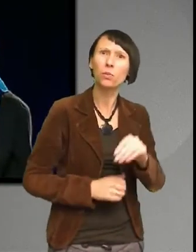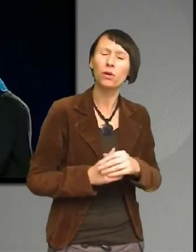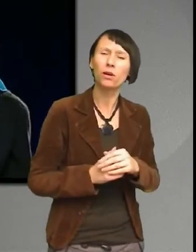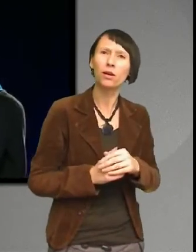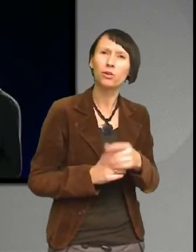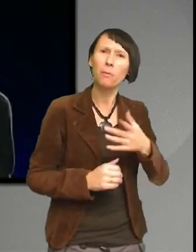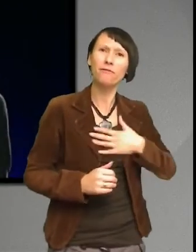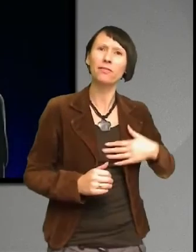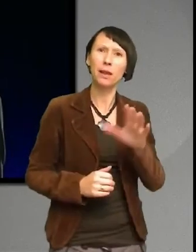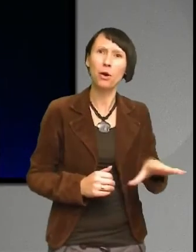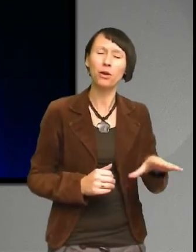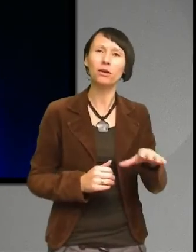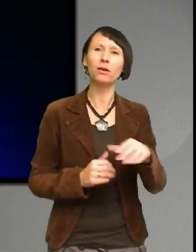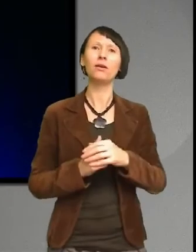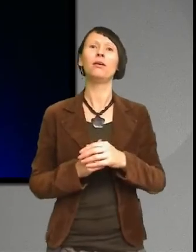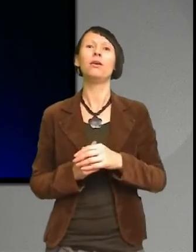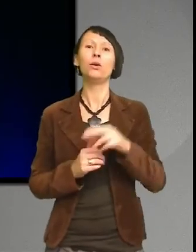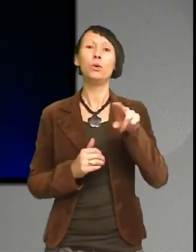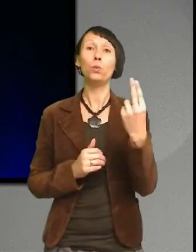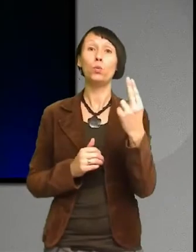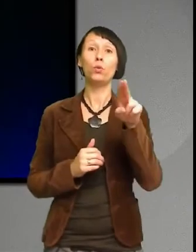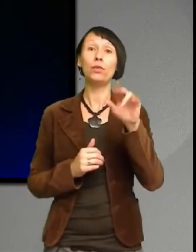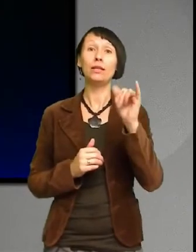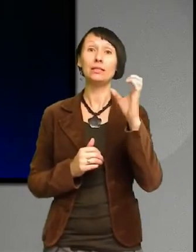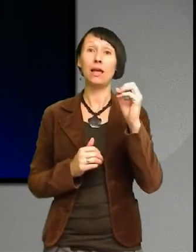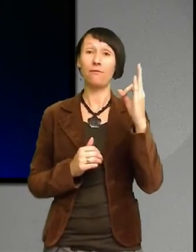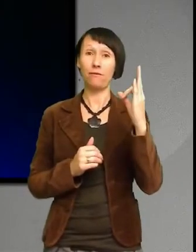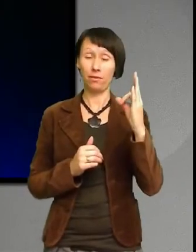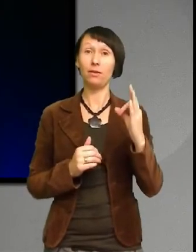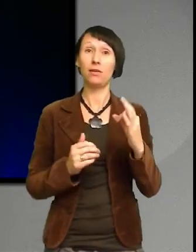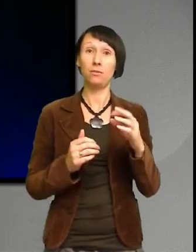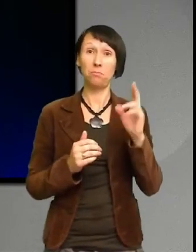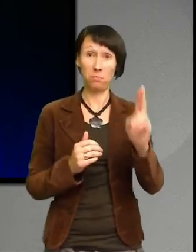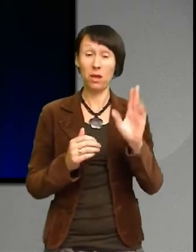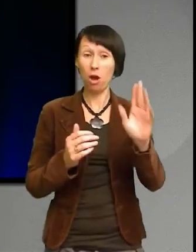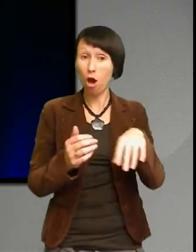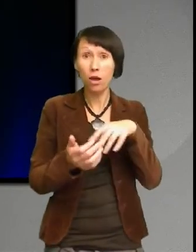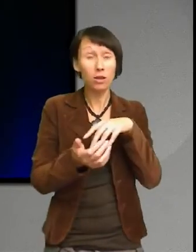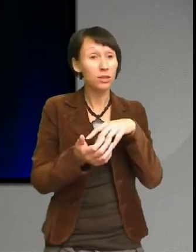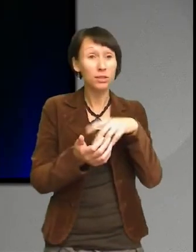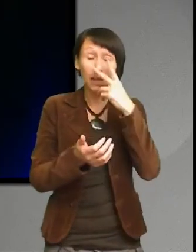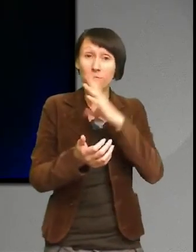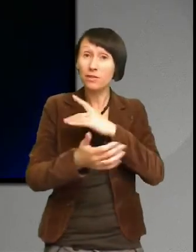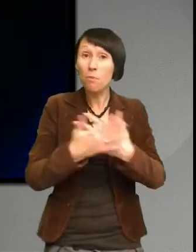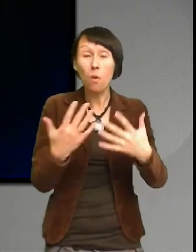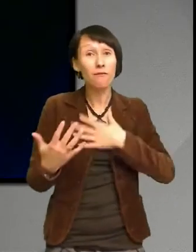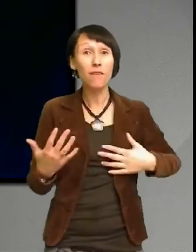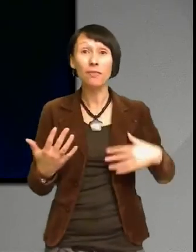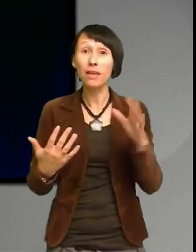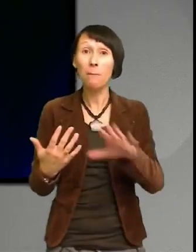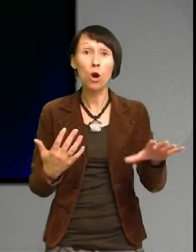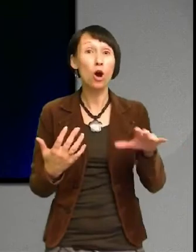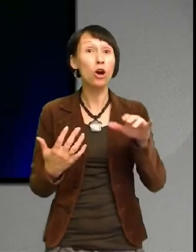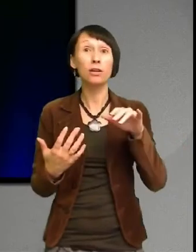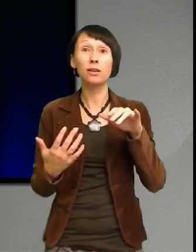gatorna varje år. Det finns barnsoldater i Afrika. Det